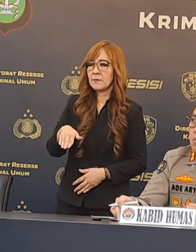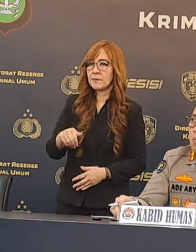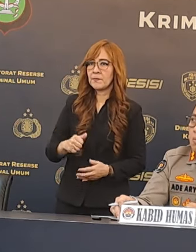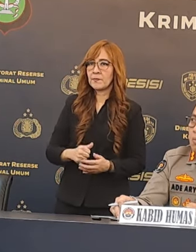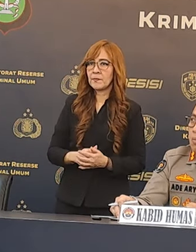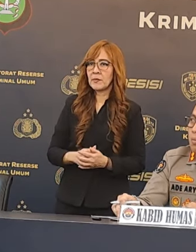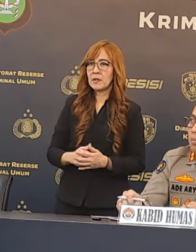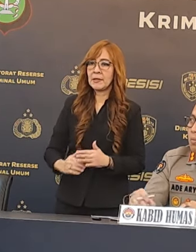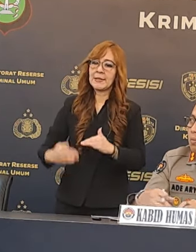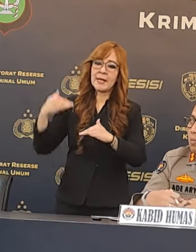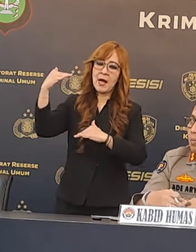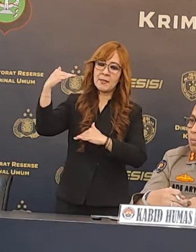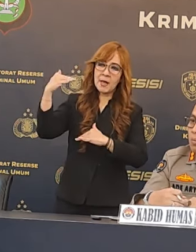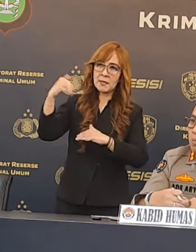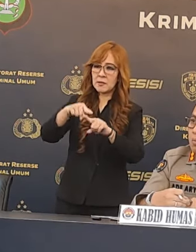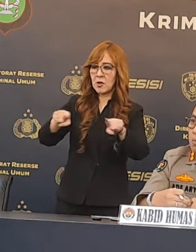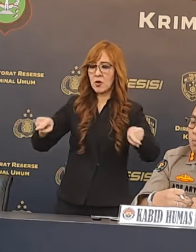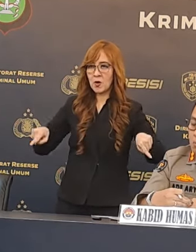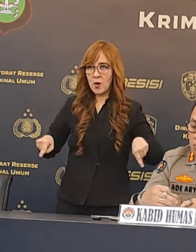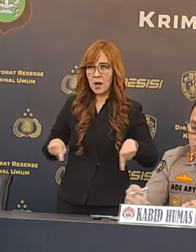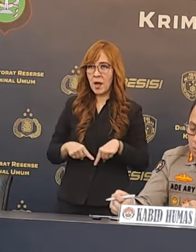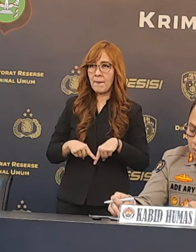atas kolam renang.